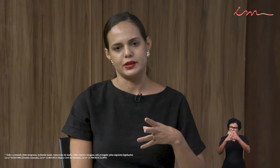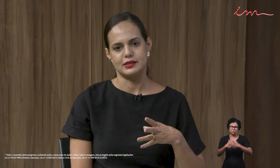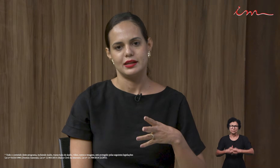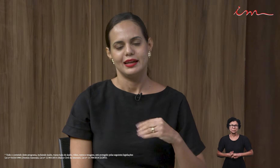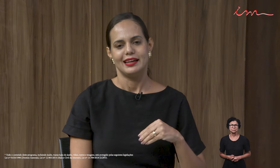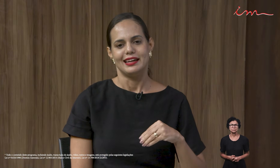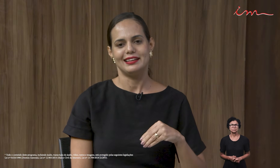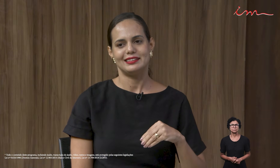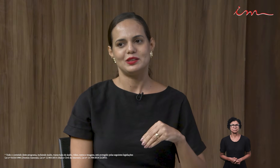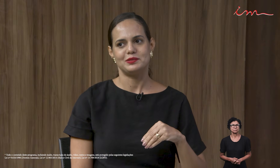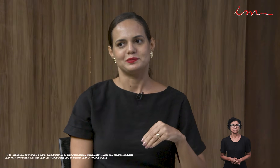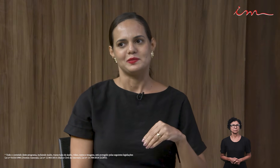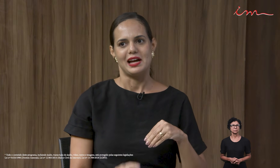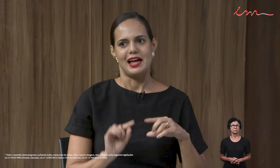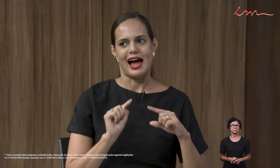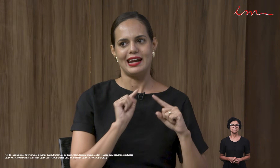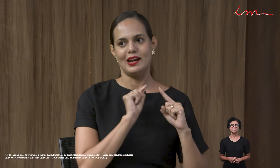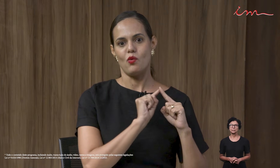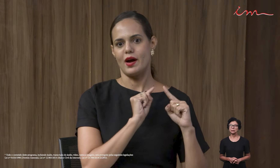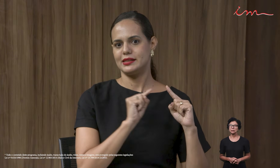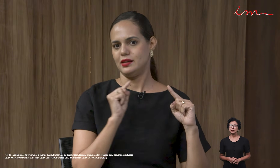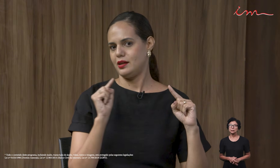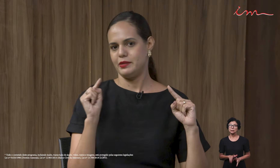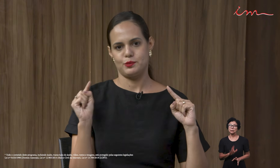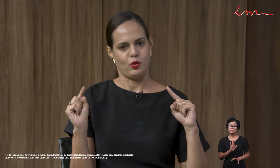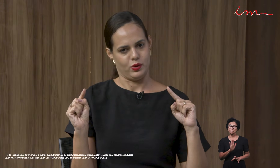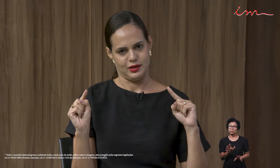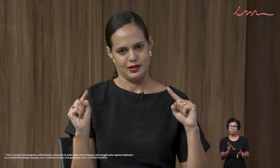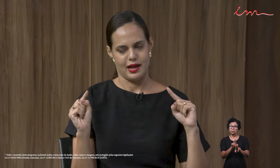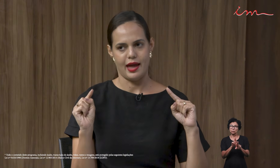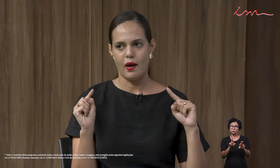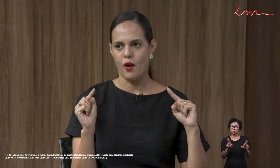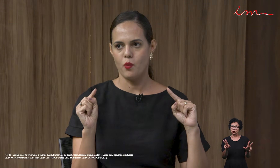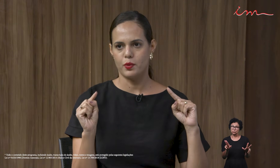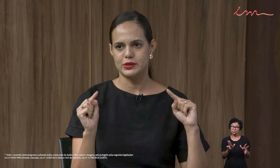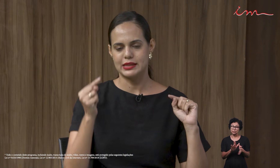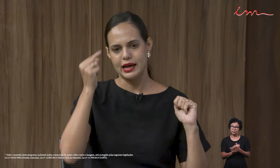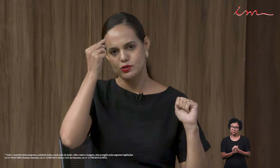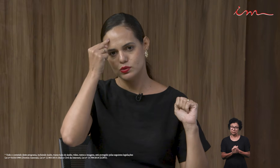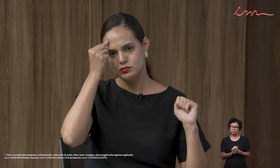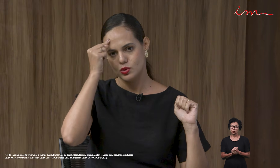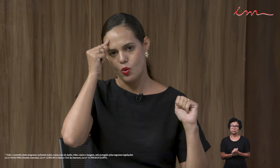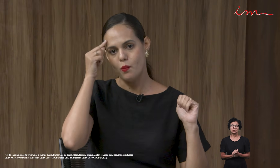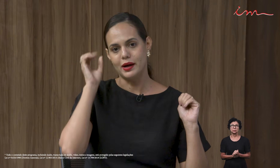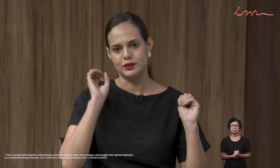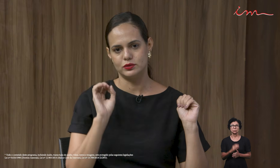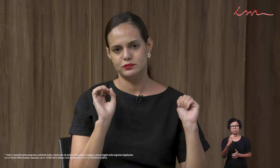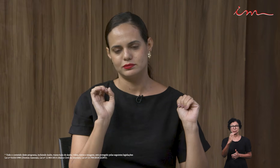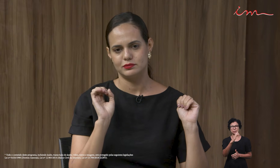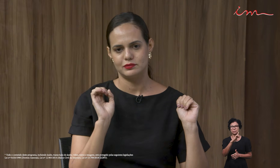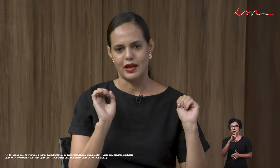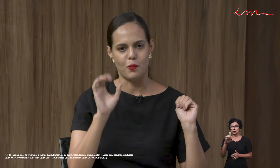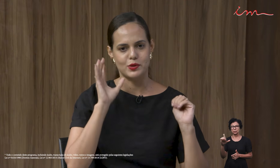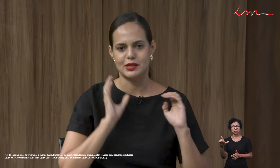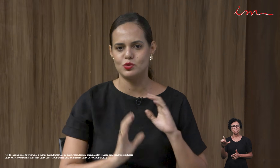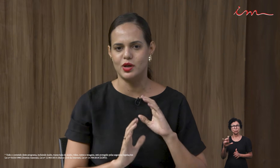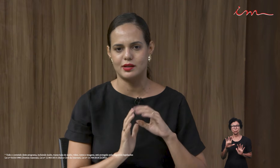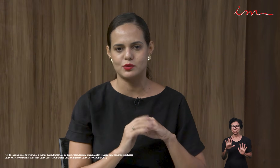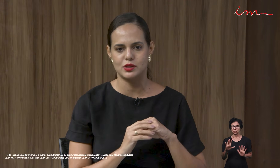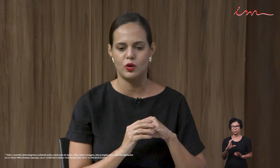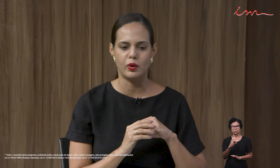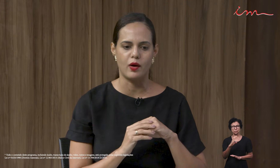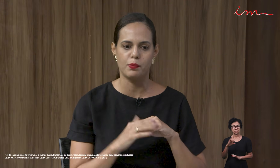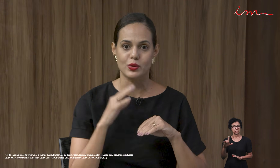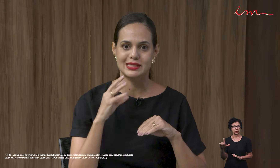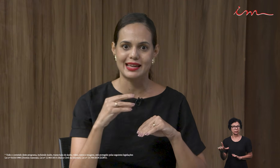com coisa. Então, não vai seguir a mesma ordem. É um processo humano. É um processo humano.